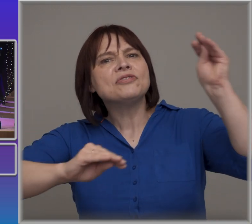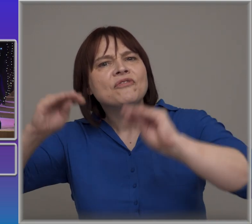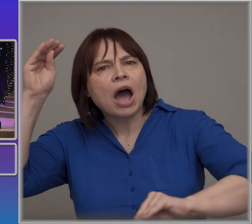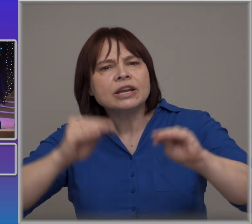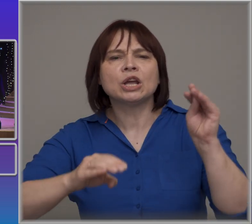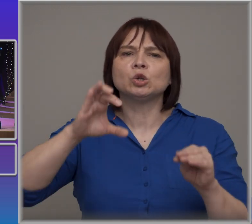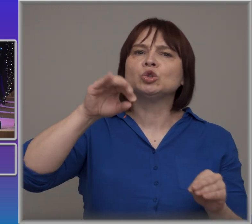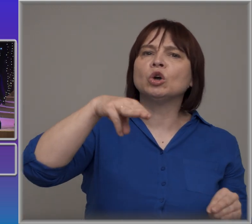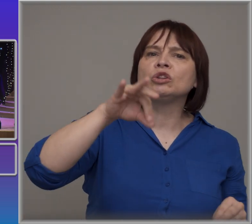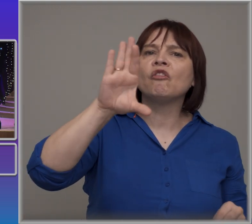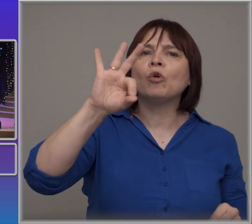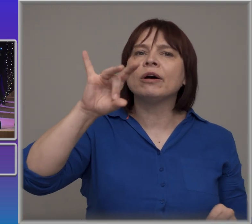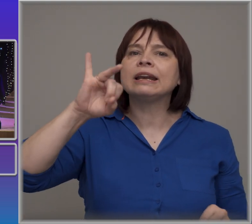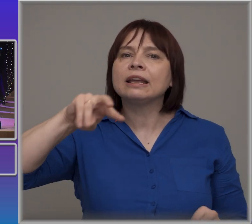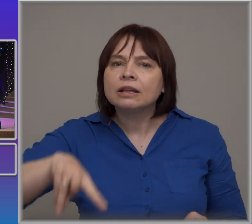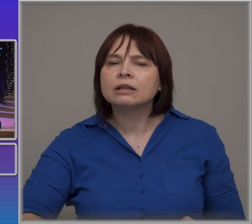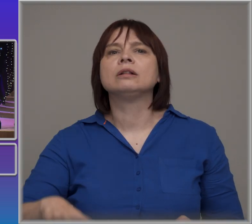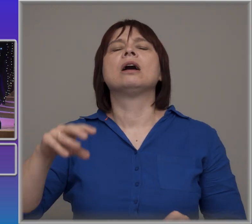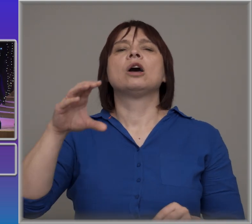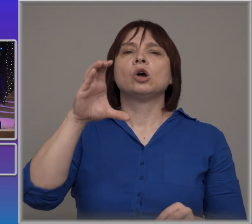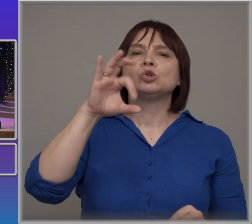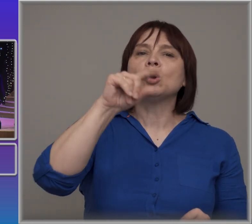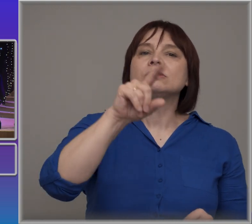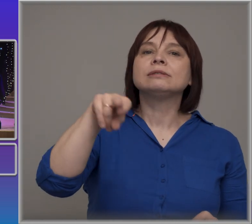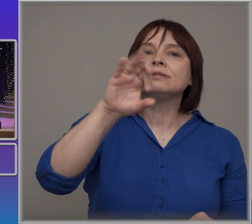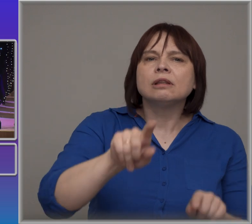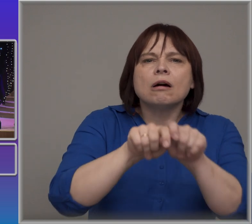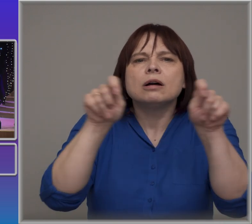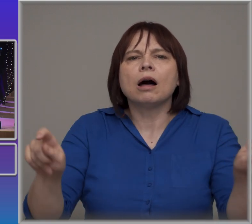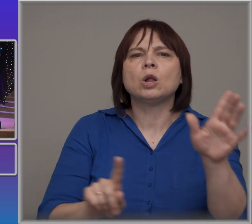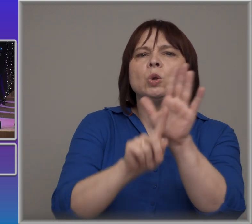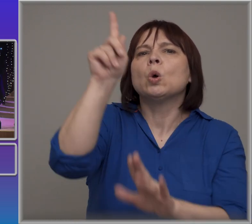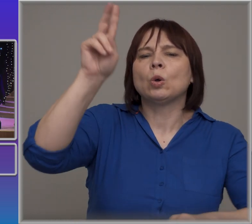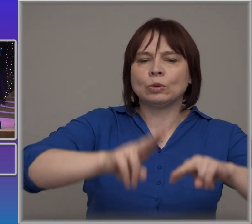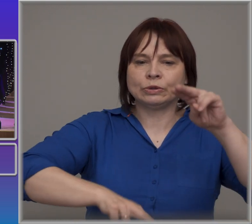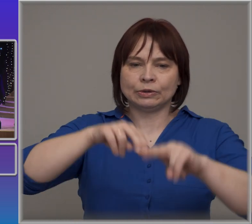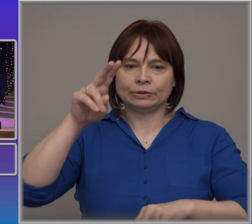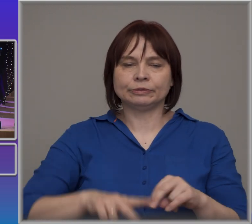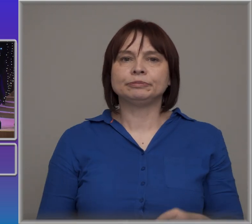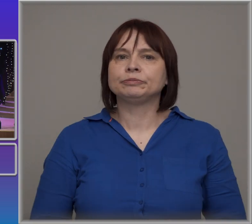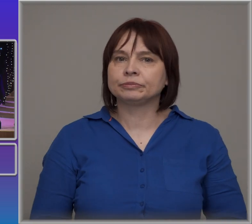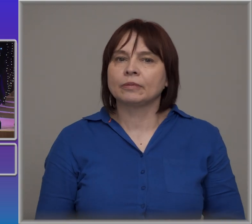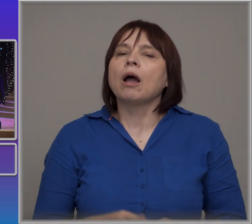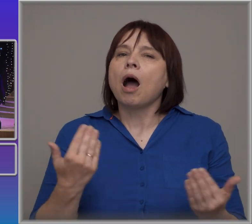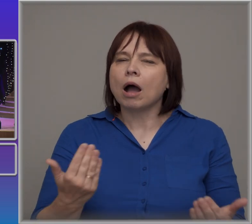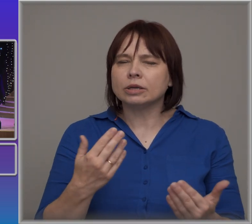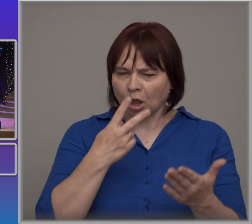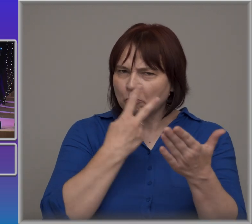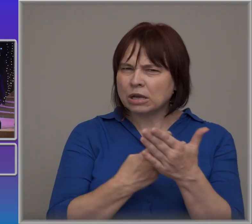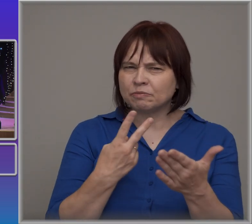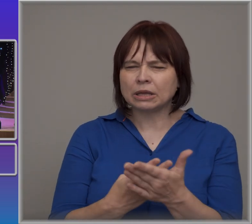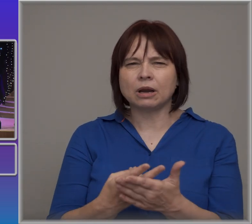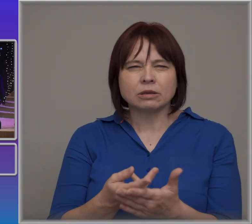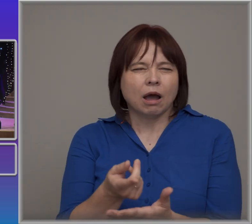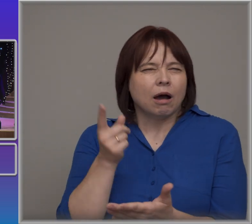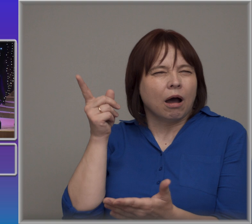Весьма хорошо. То есть Богу нравится то, что Он делает, Он трудится. И если вы прочитаете в